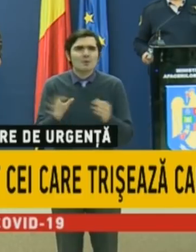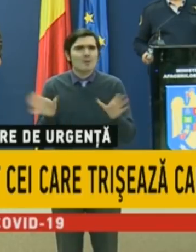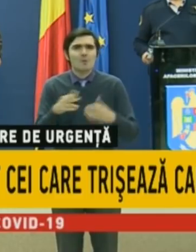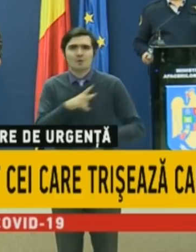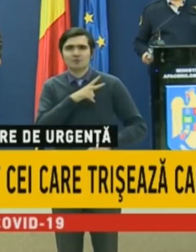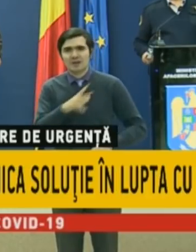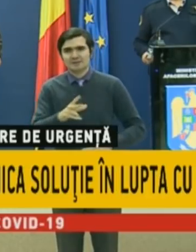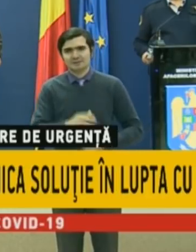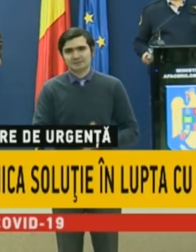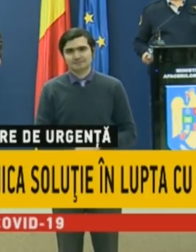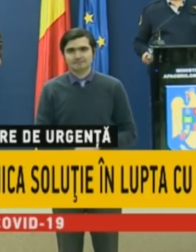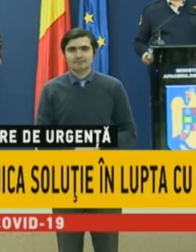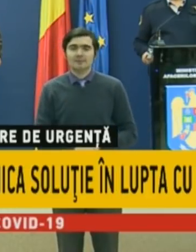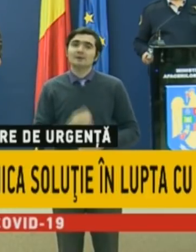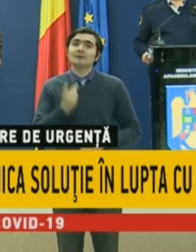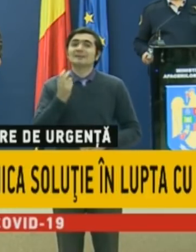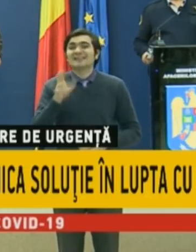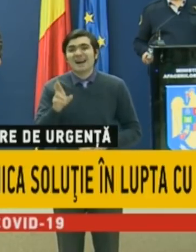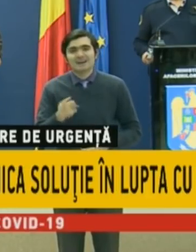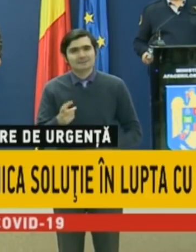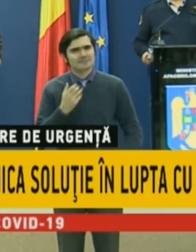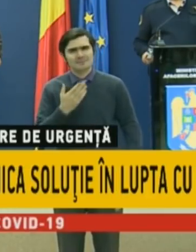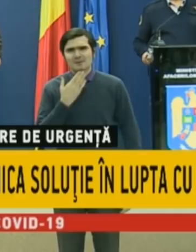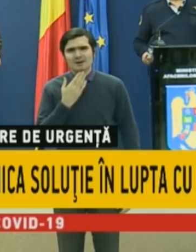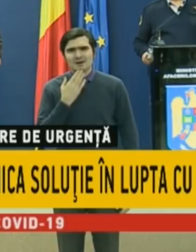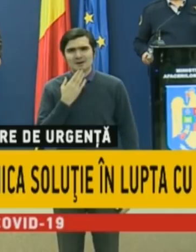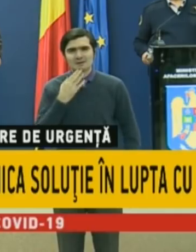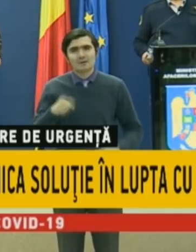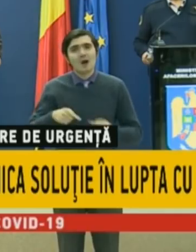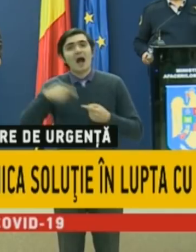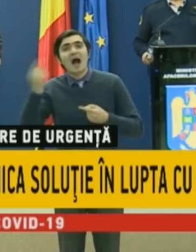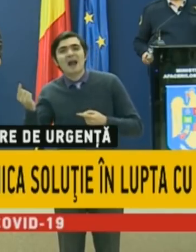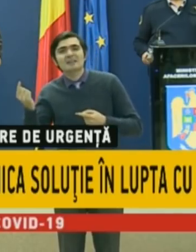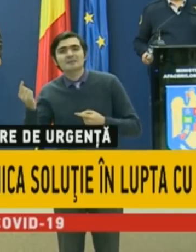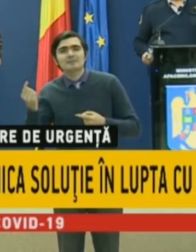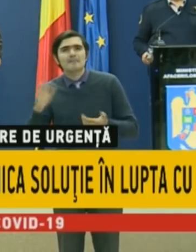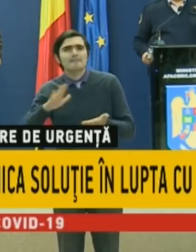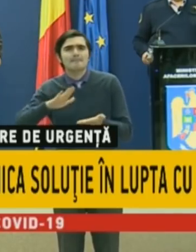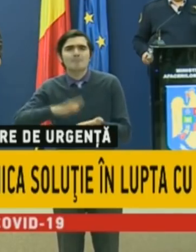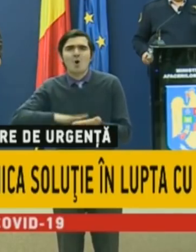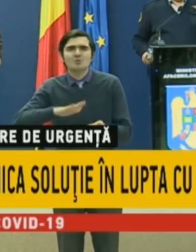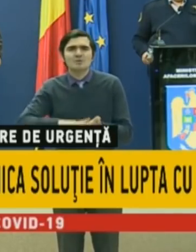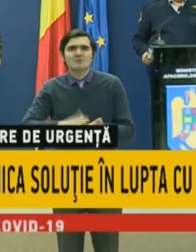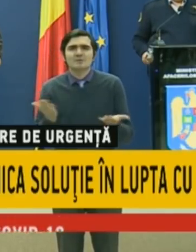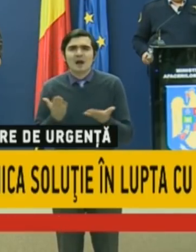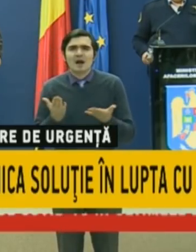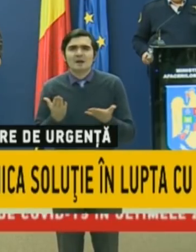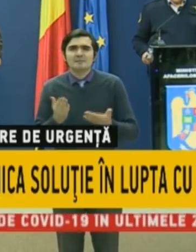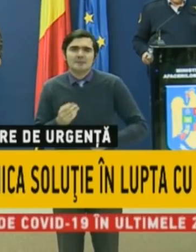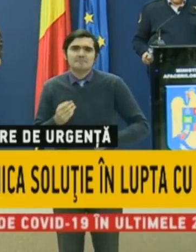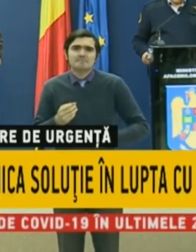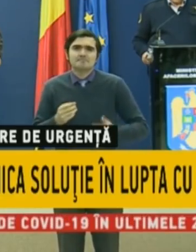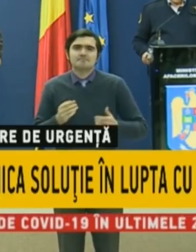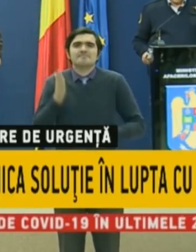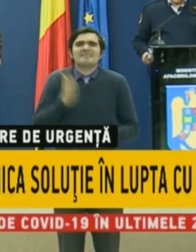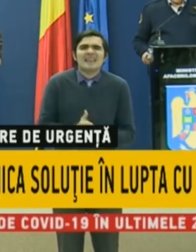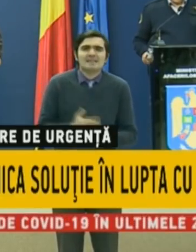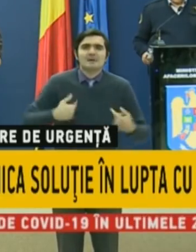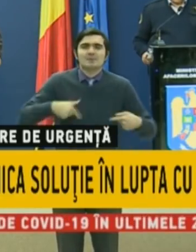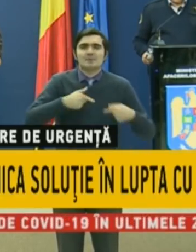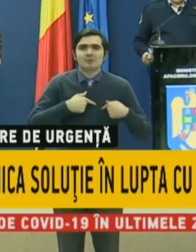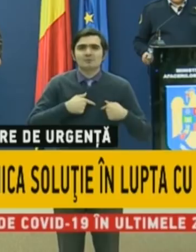Însă, din păcate, un alt factor care ne determină să introducem noi ordonanțe